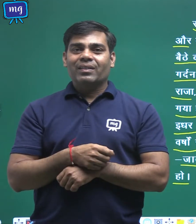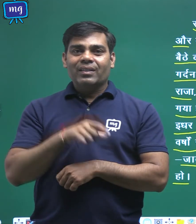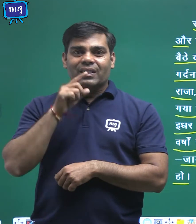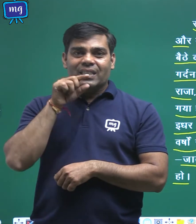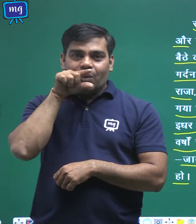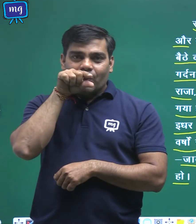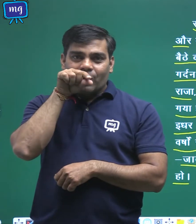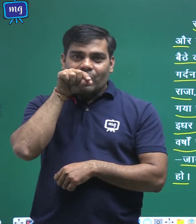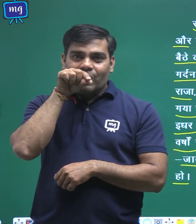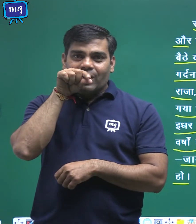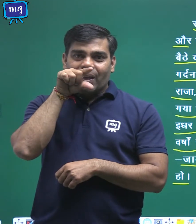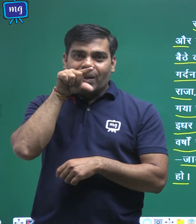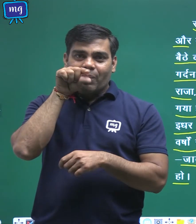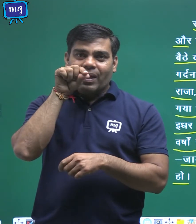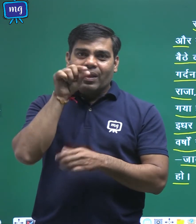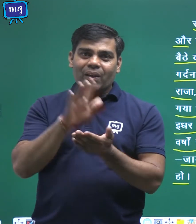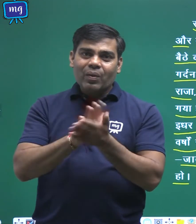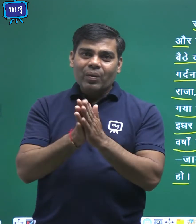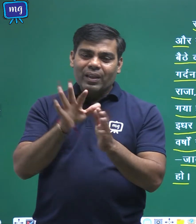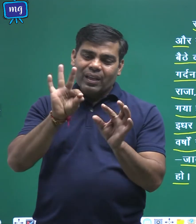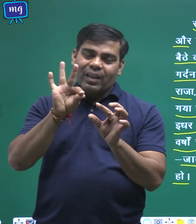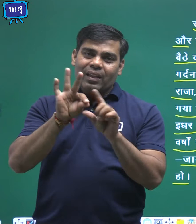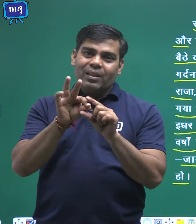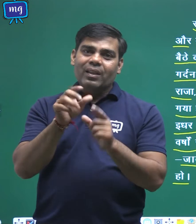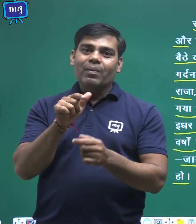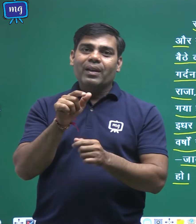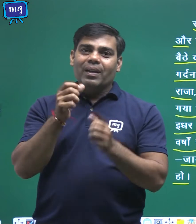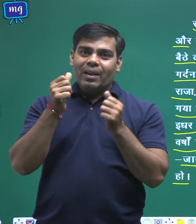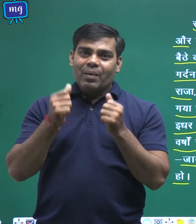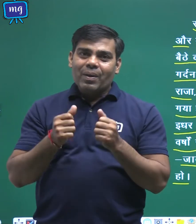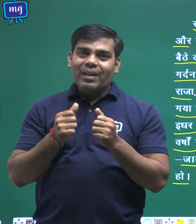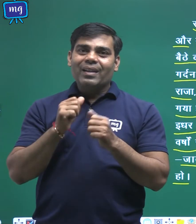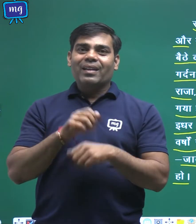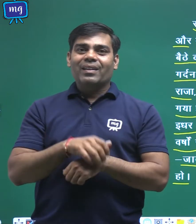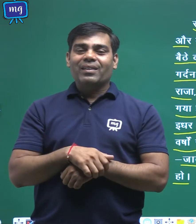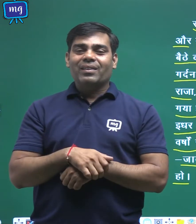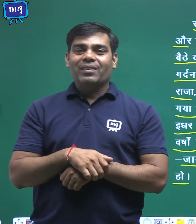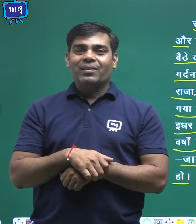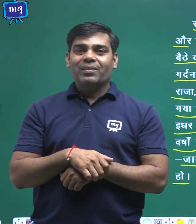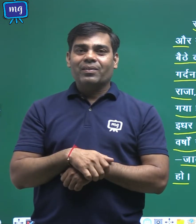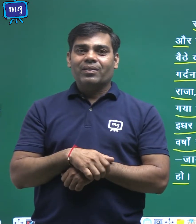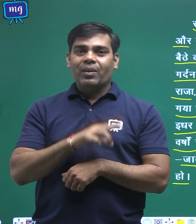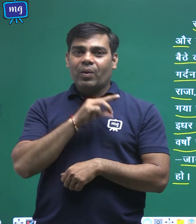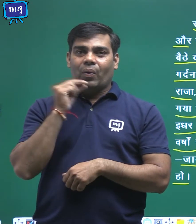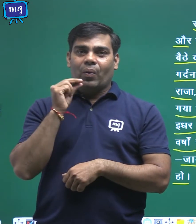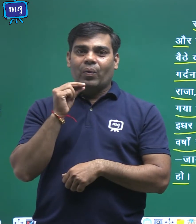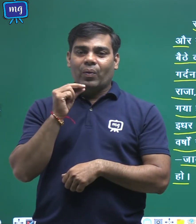चोंच में रोटी दबाए बैठा है और